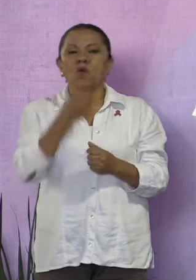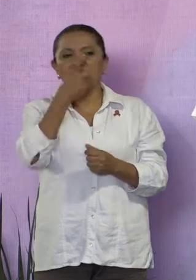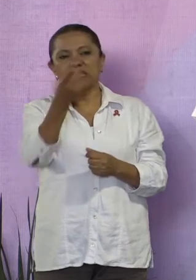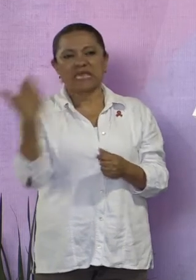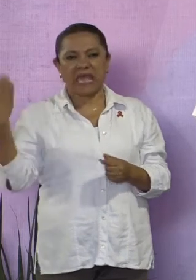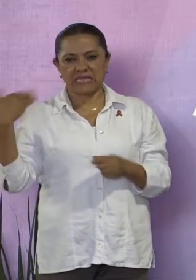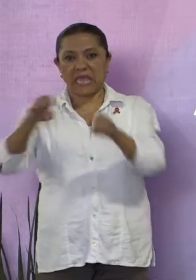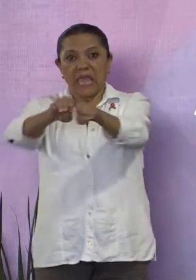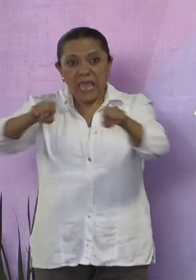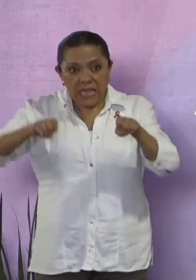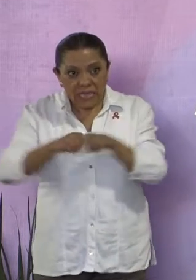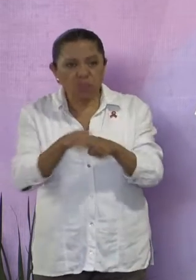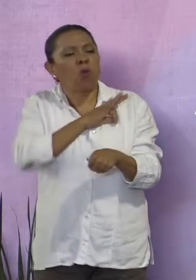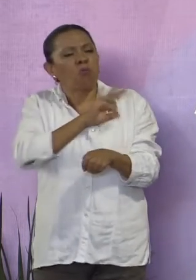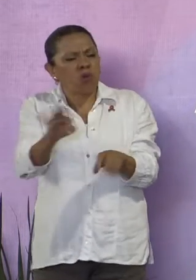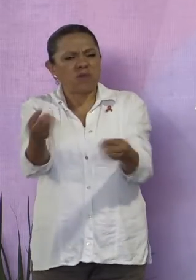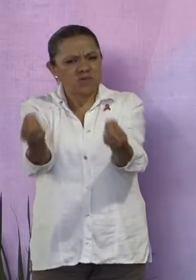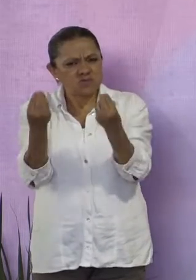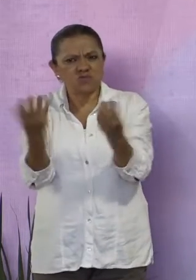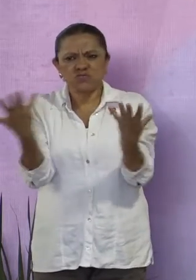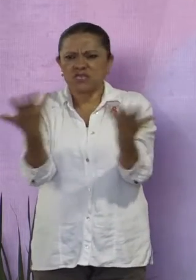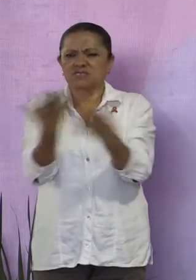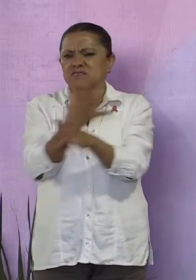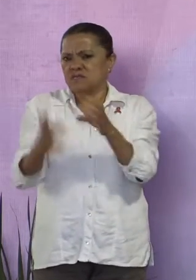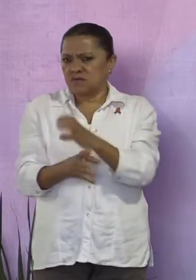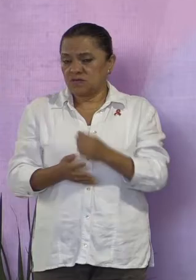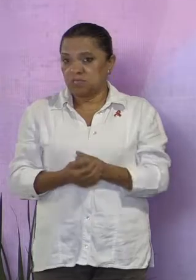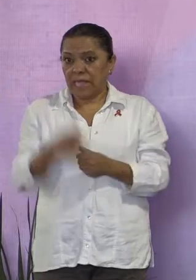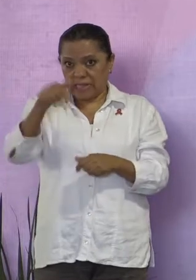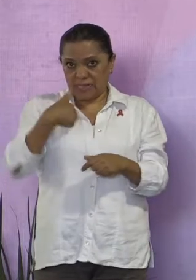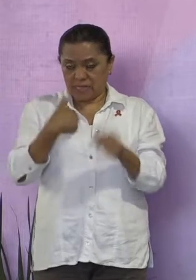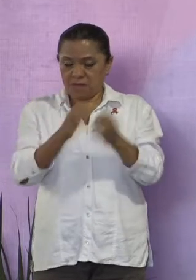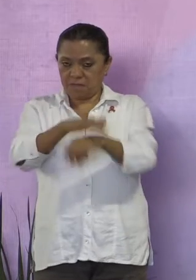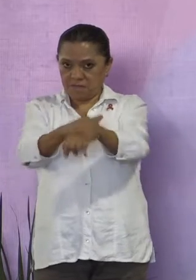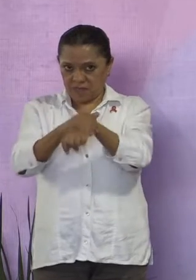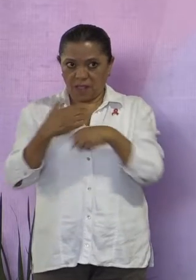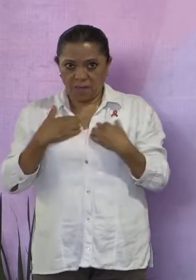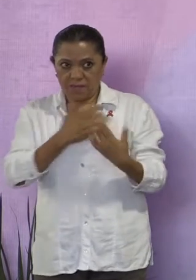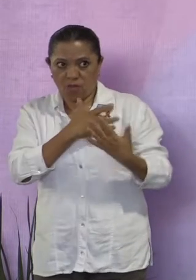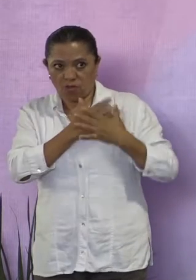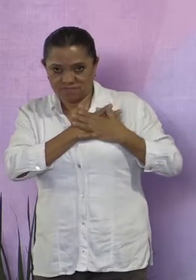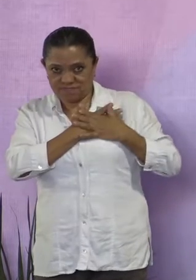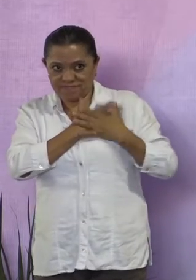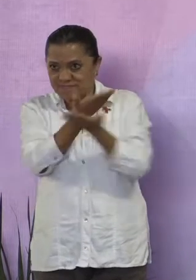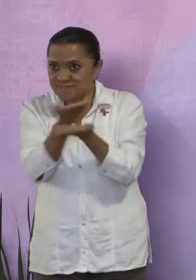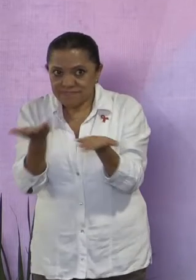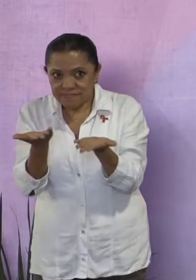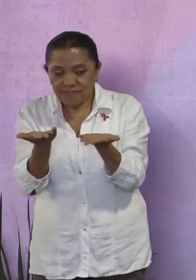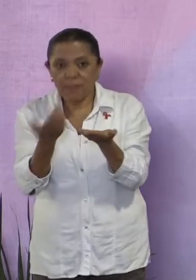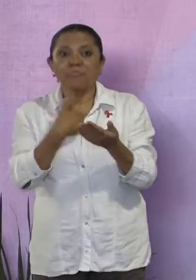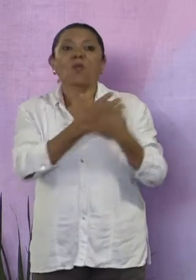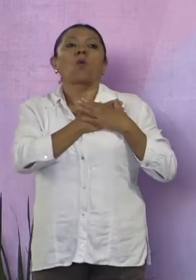en equipo podemos hacer muchas cosas. Aquí tienen un amigo de corazón, un amigo que